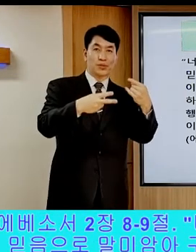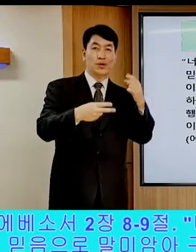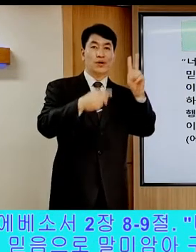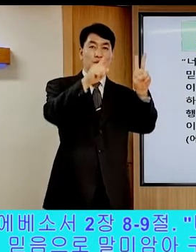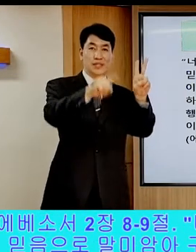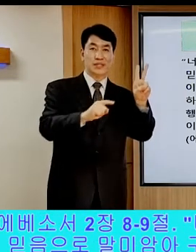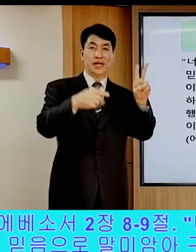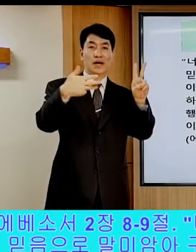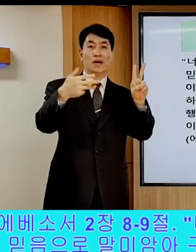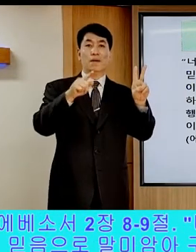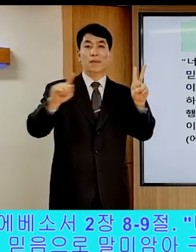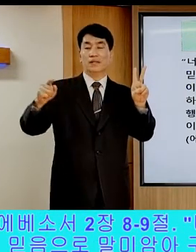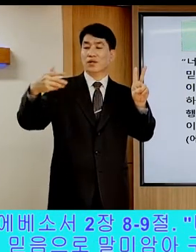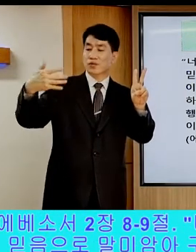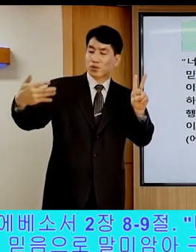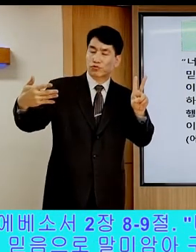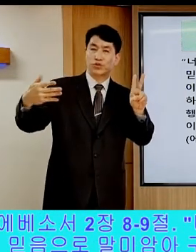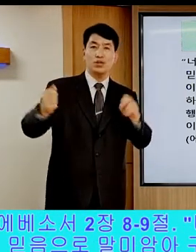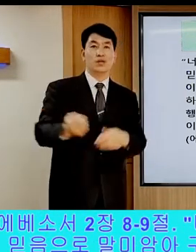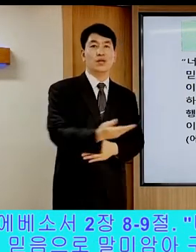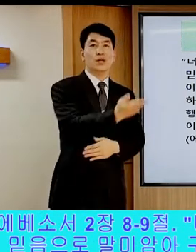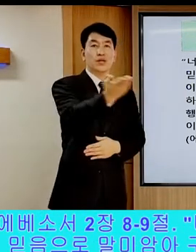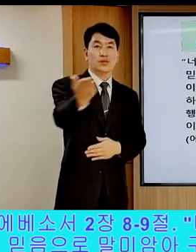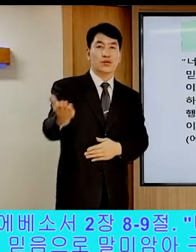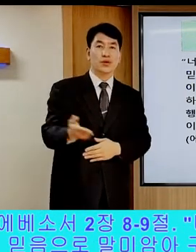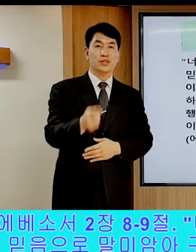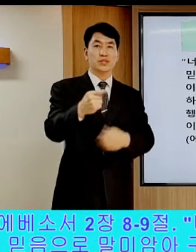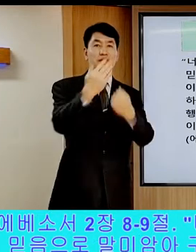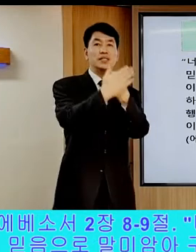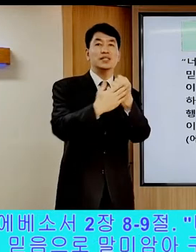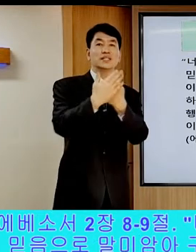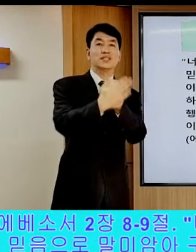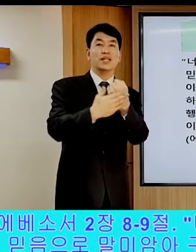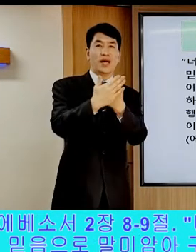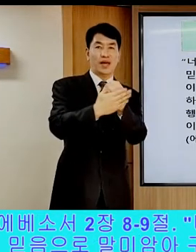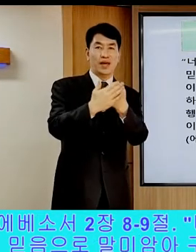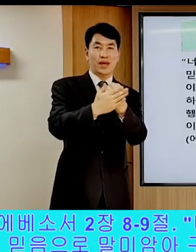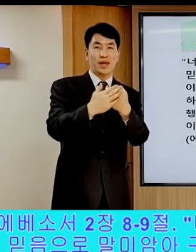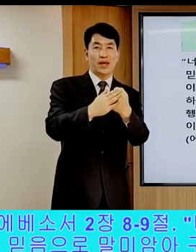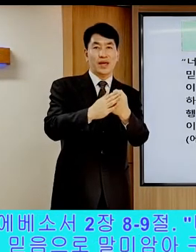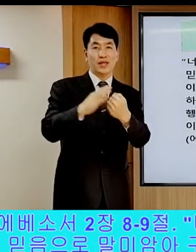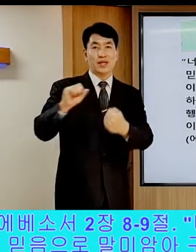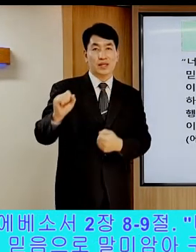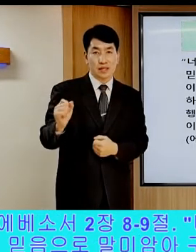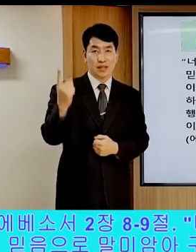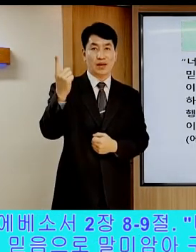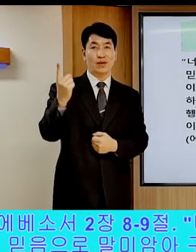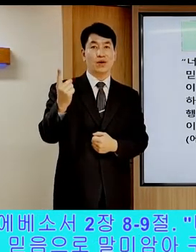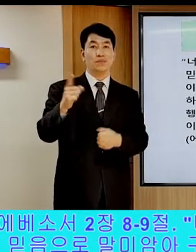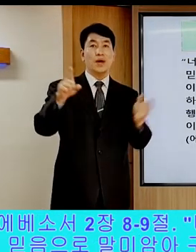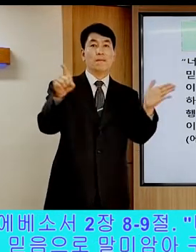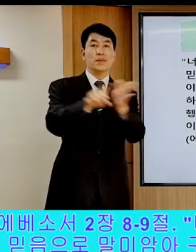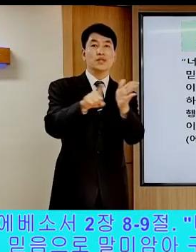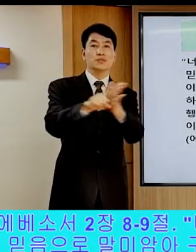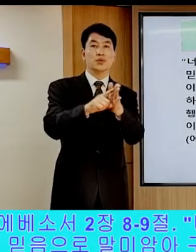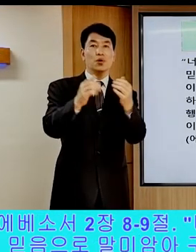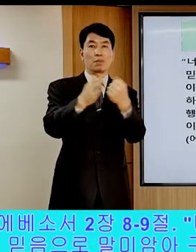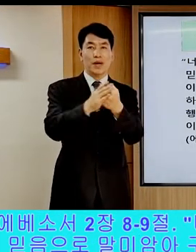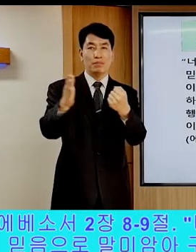에베소서 2장 8절에서 9절 너희는 그 은혜 인하여 믿음으로